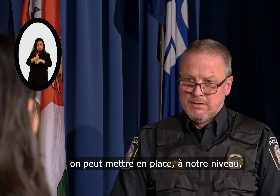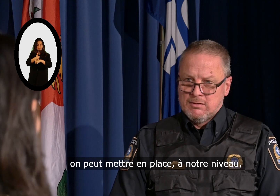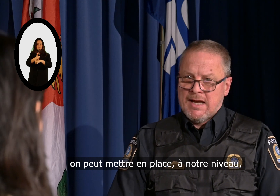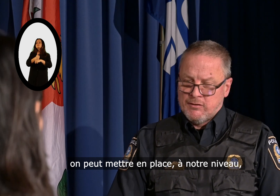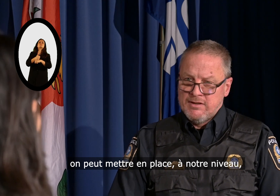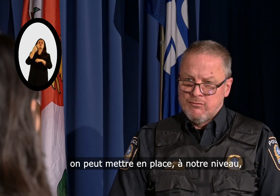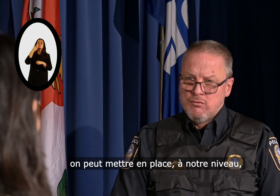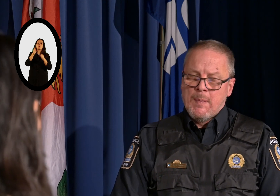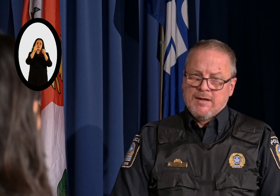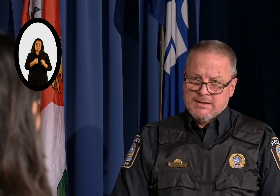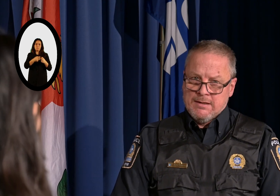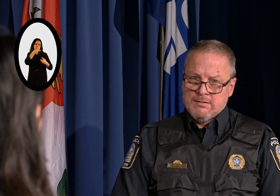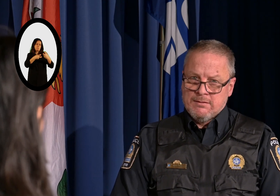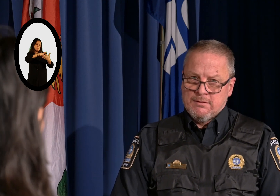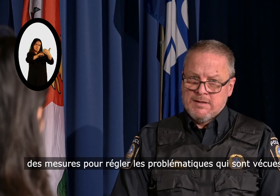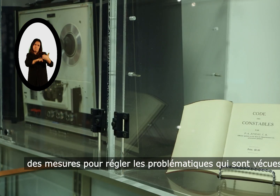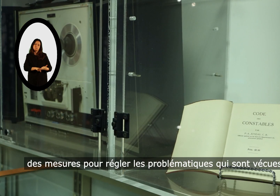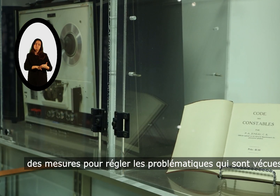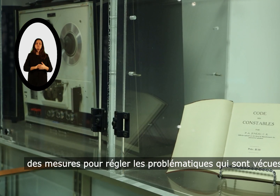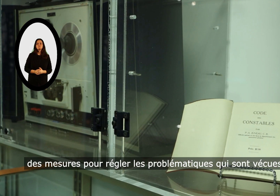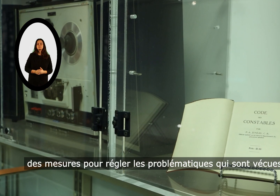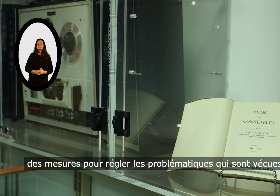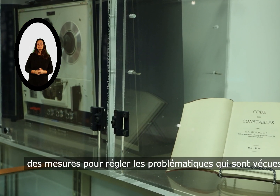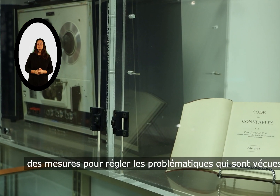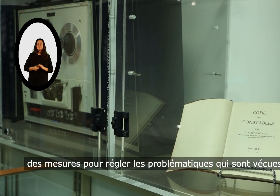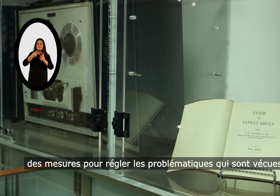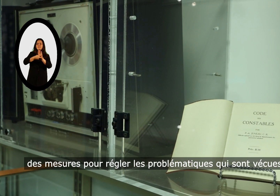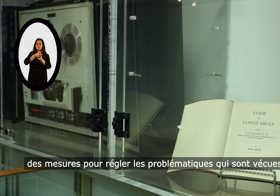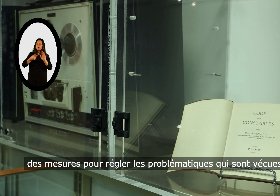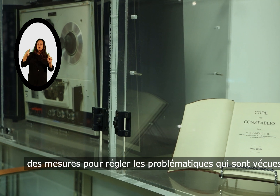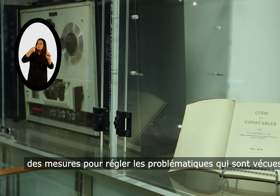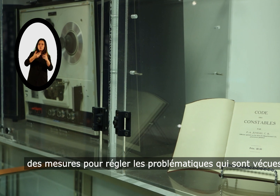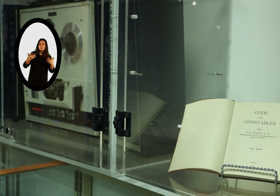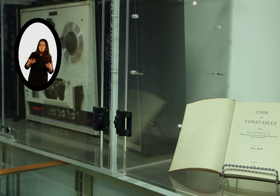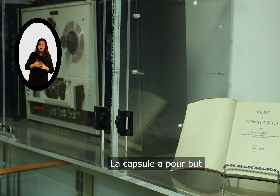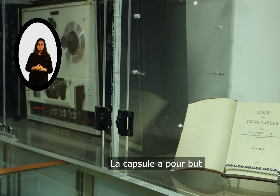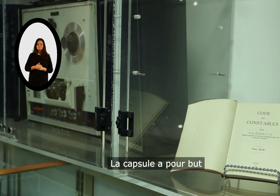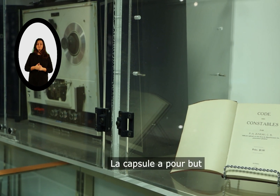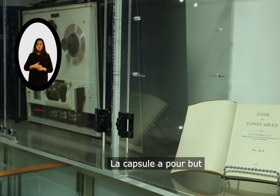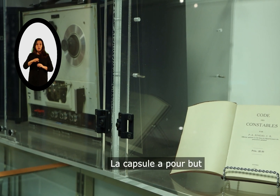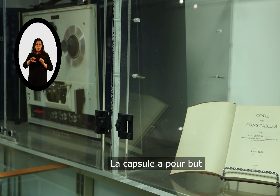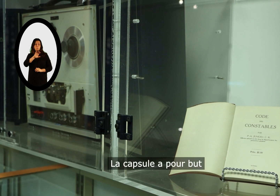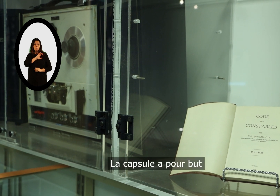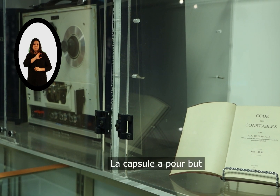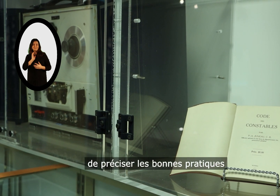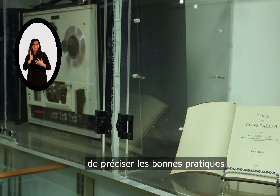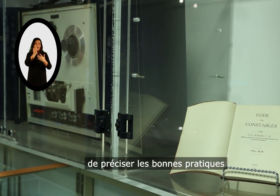à notre niveau des mesures pour régler les problématiques qui sont vécues. La capsule a pour but de